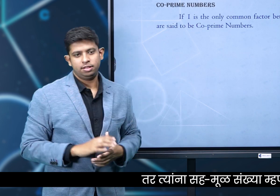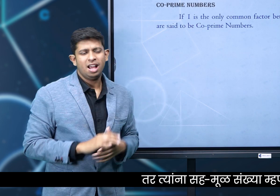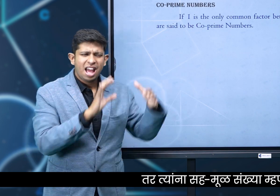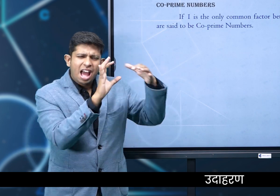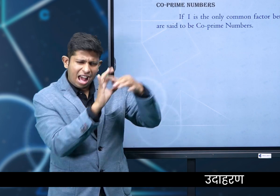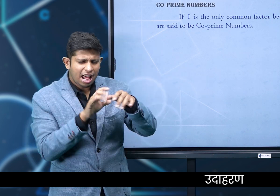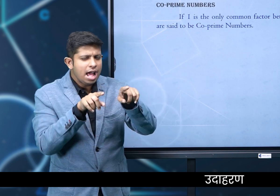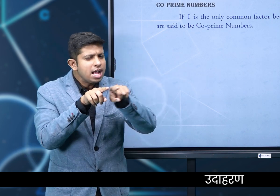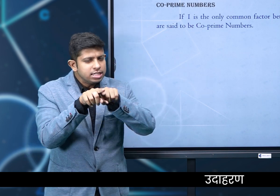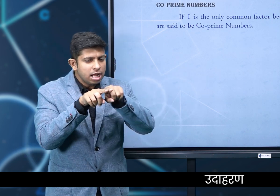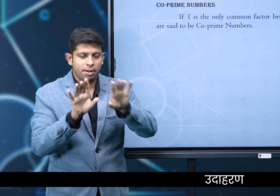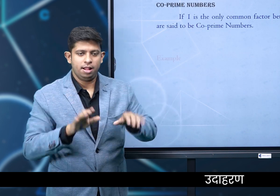उदाहरण,